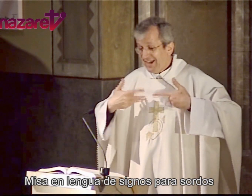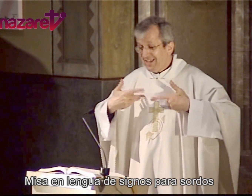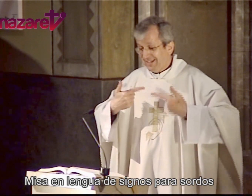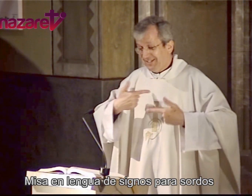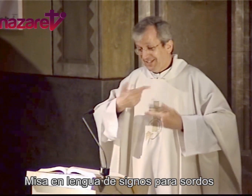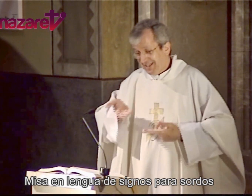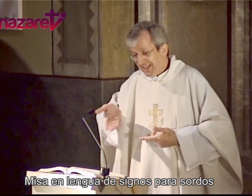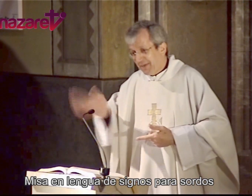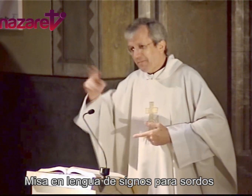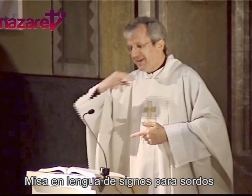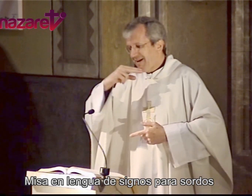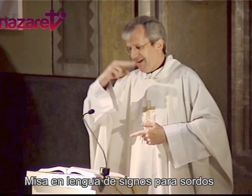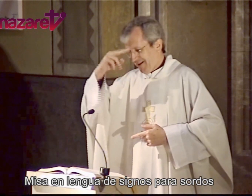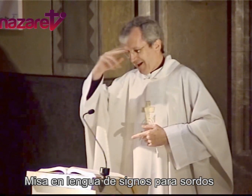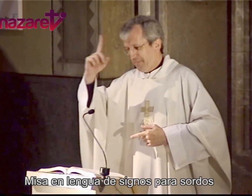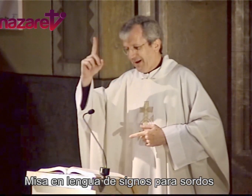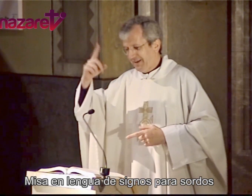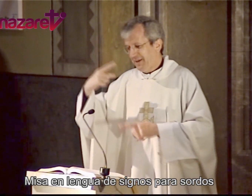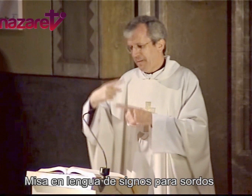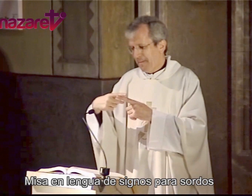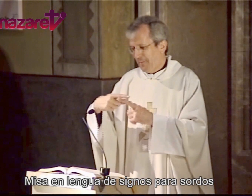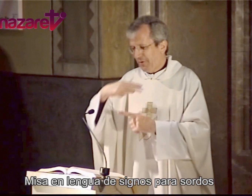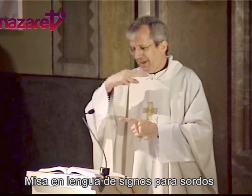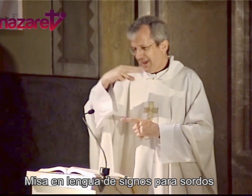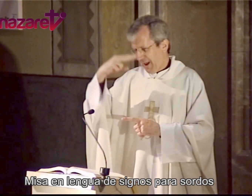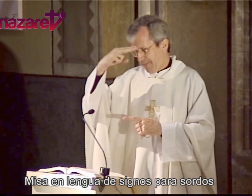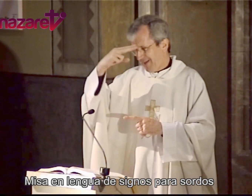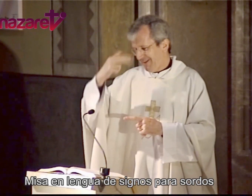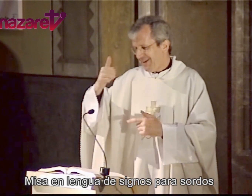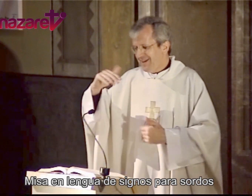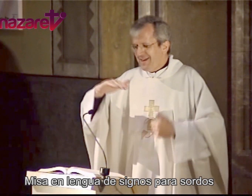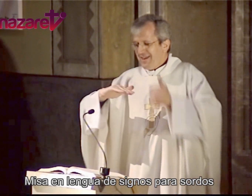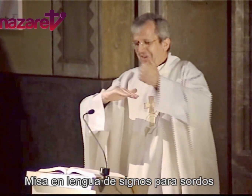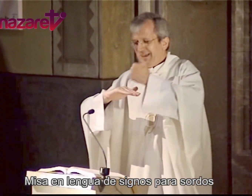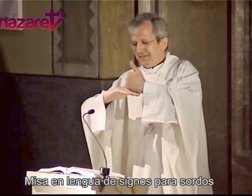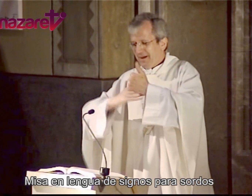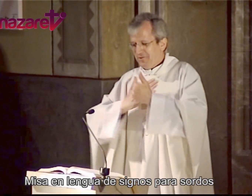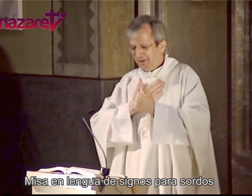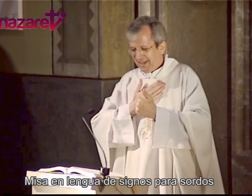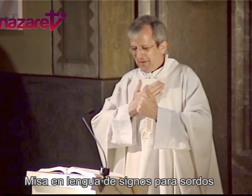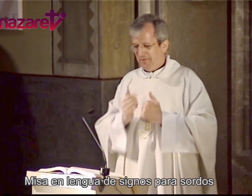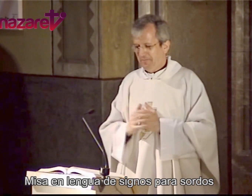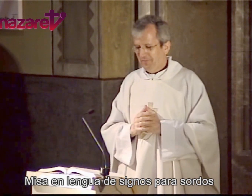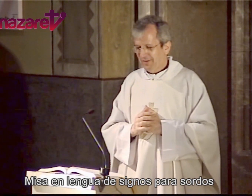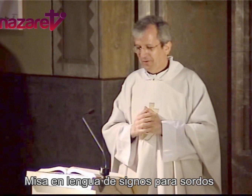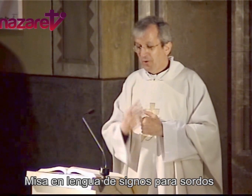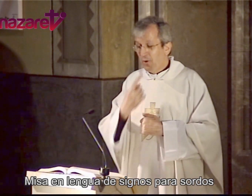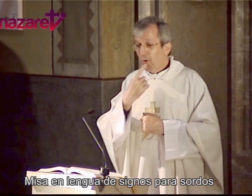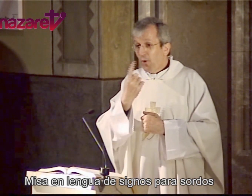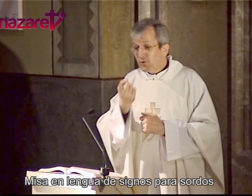La paz Porque el Padre es mayor que yo Os